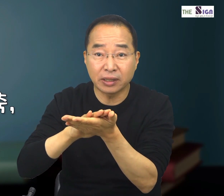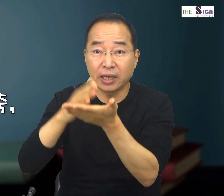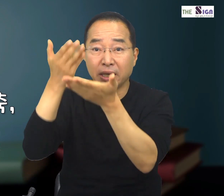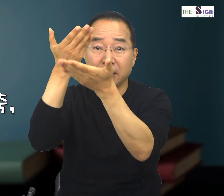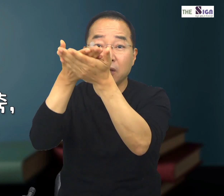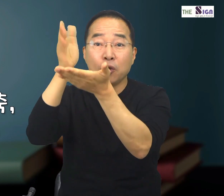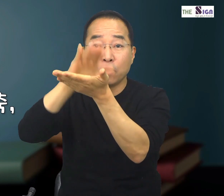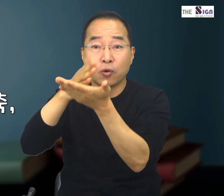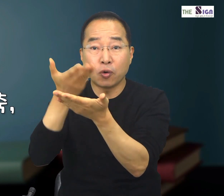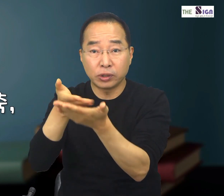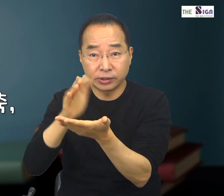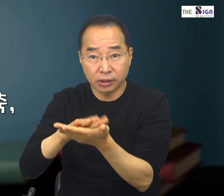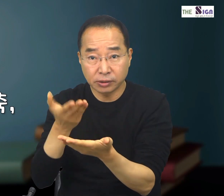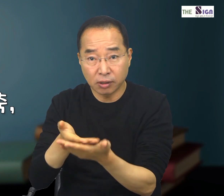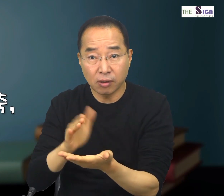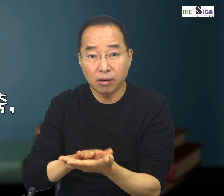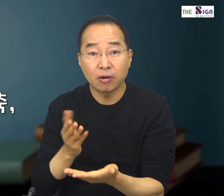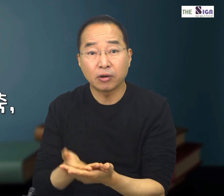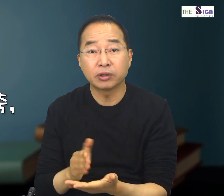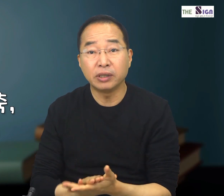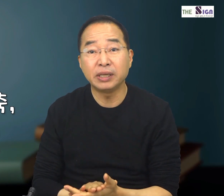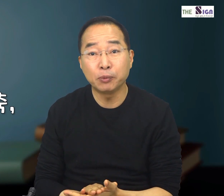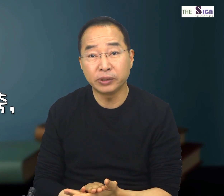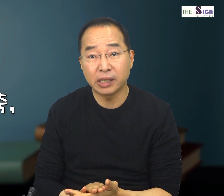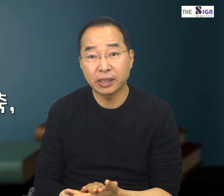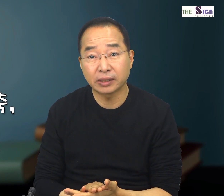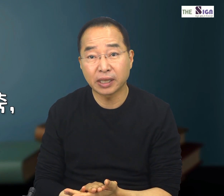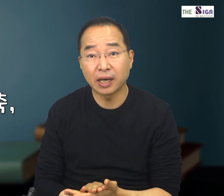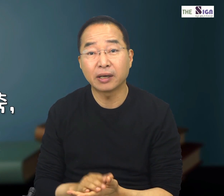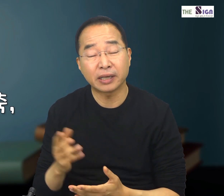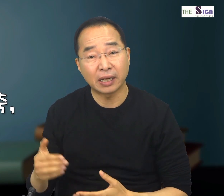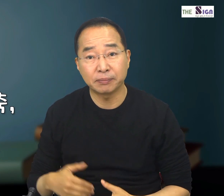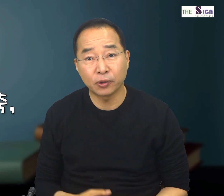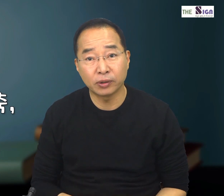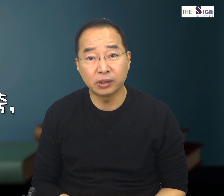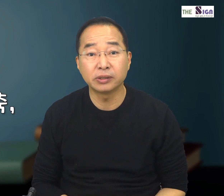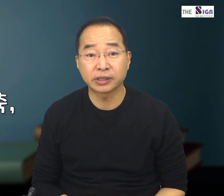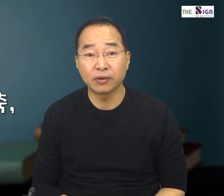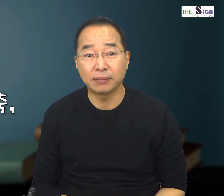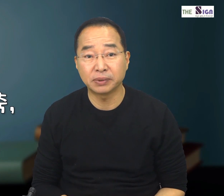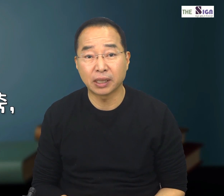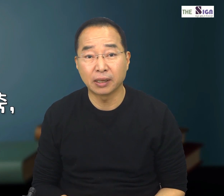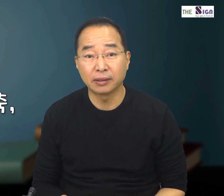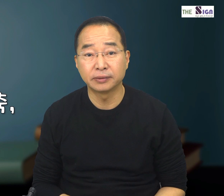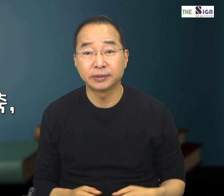수리하다인데 요거를 써서 어떤 리모델링 한다 라는 표현을 사용합니다.